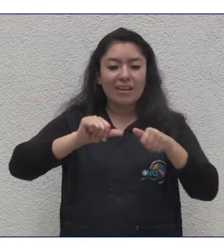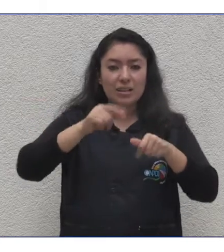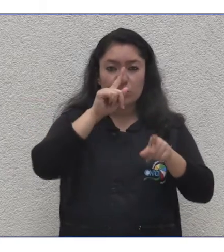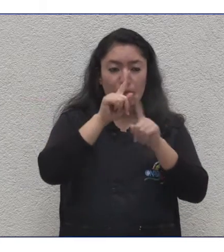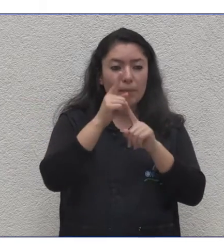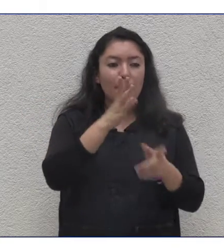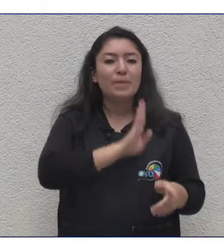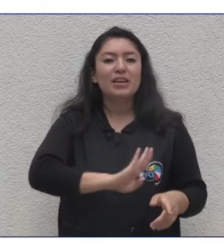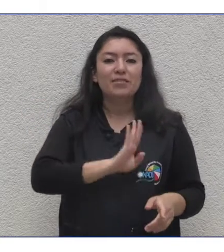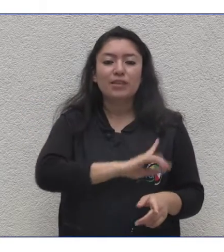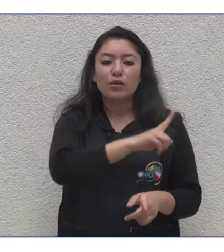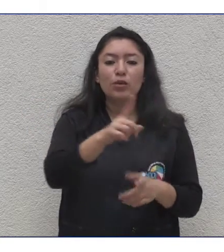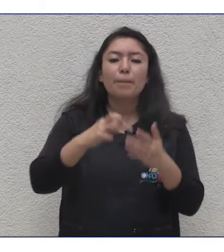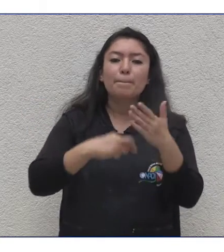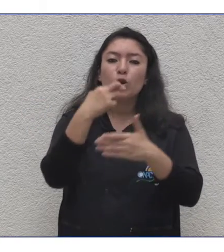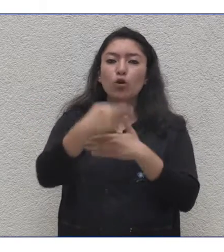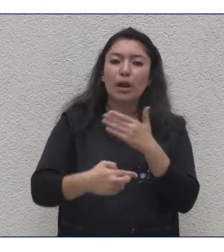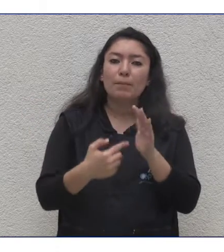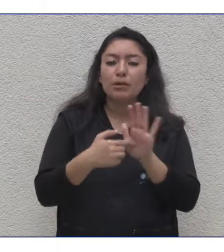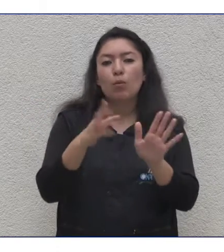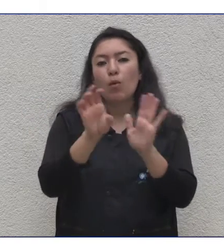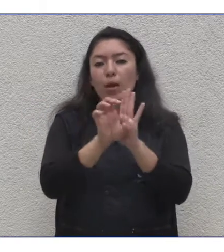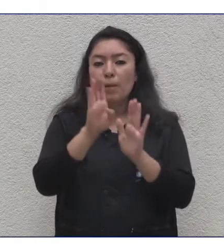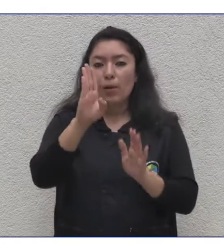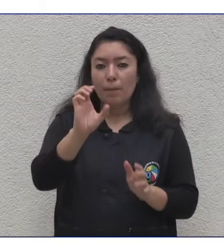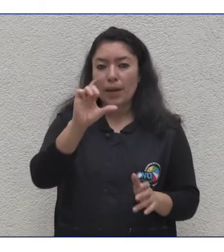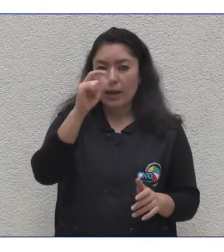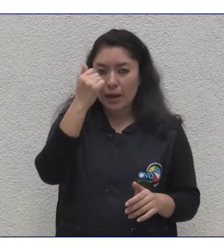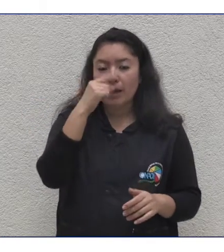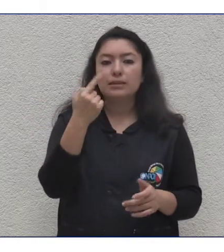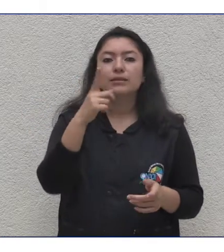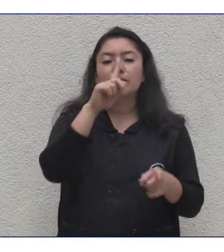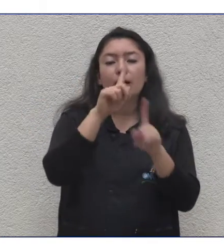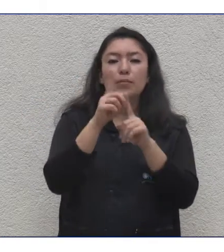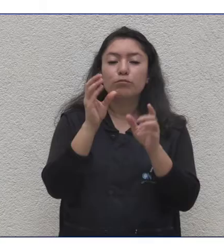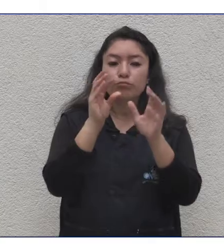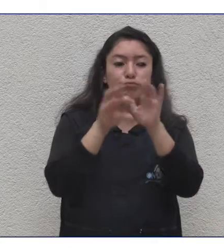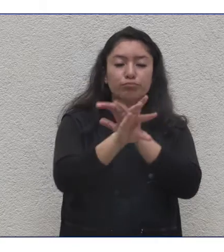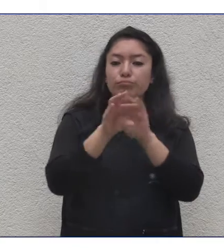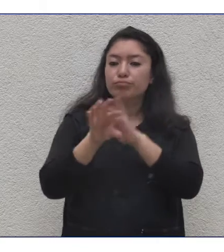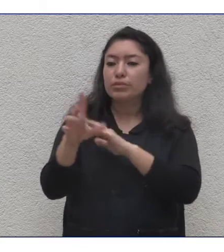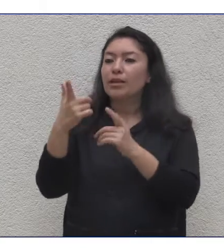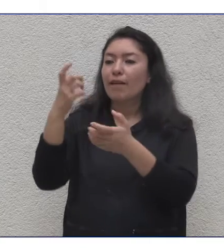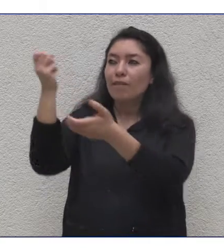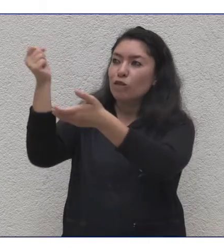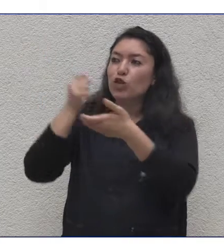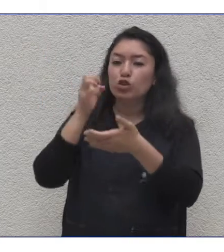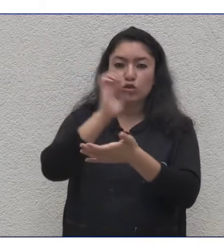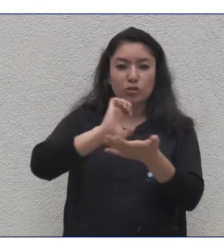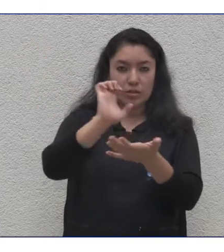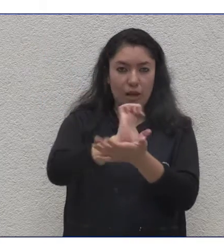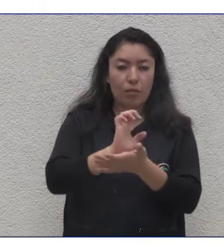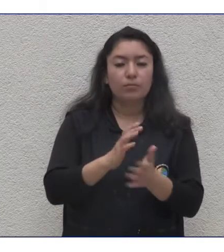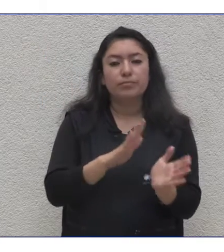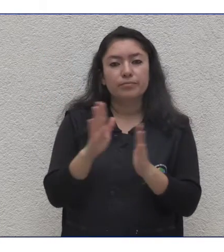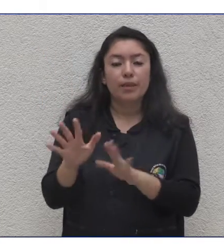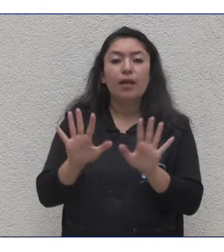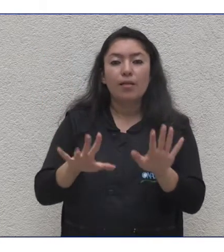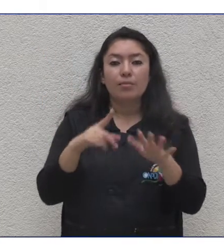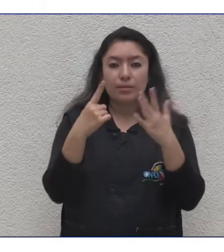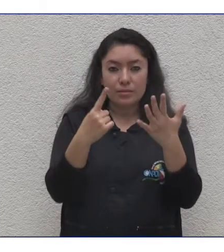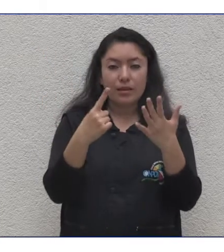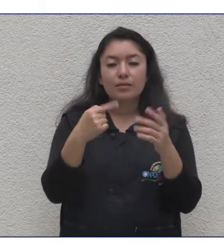padrones de beneficiarios de los programas de subsidios, becas o transferencias otorgados con fondos públicos.